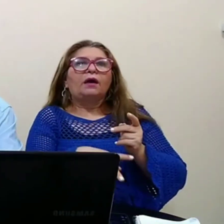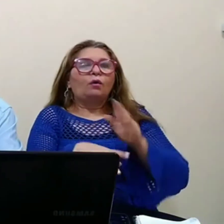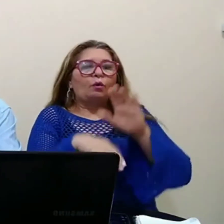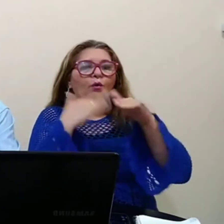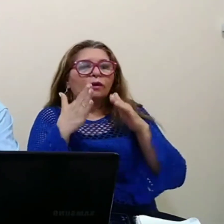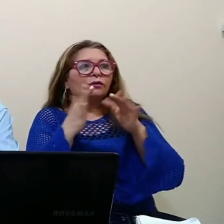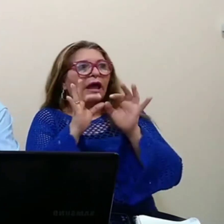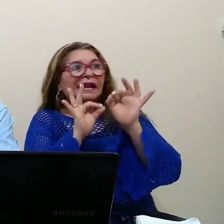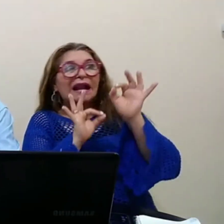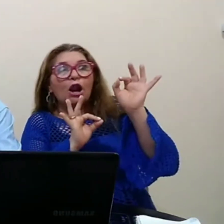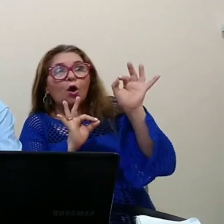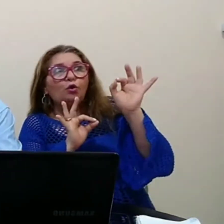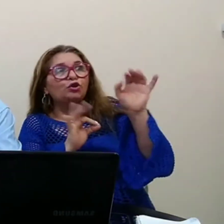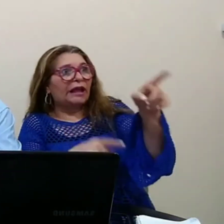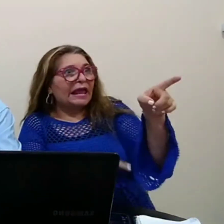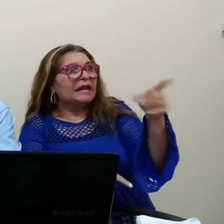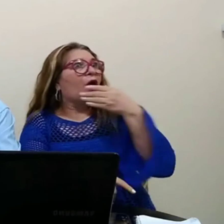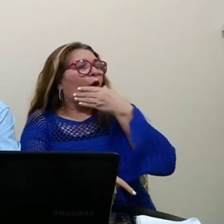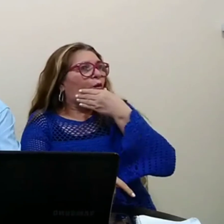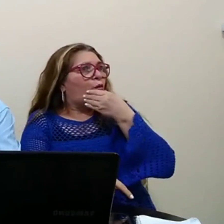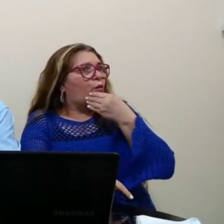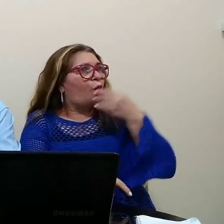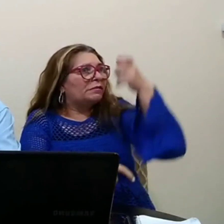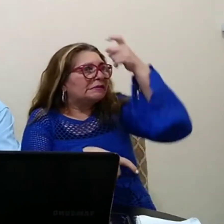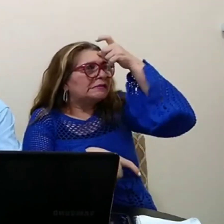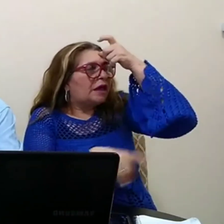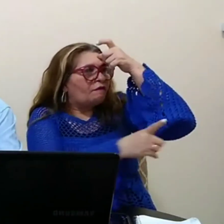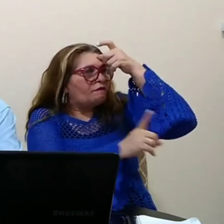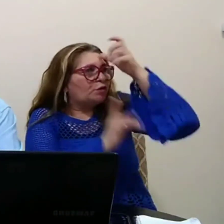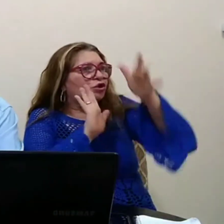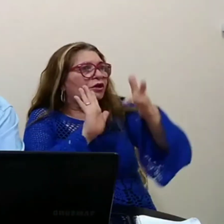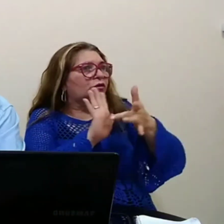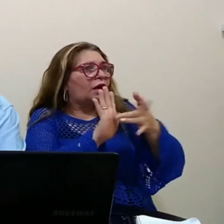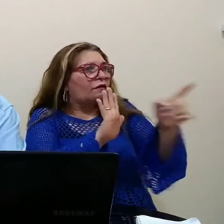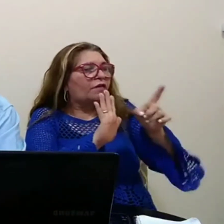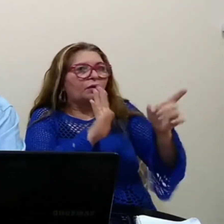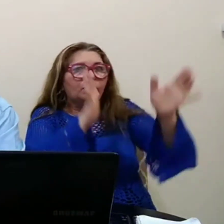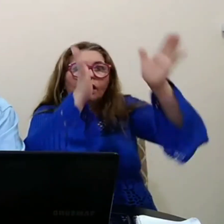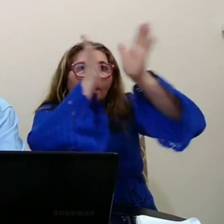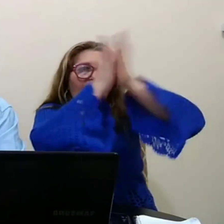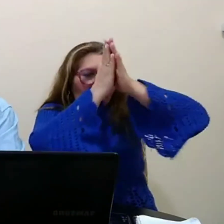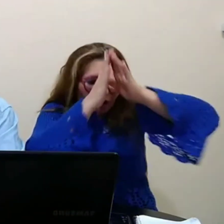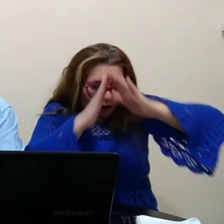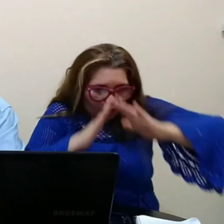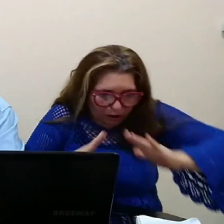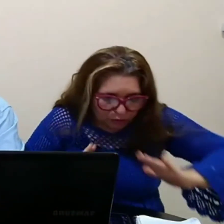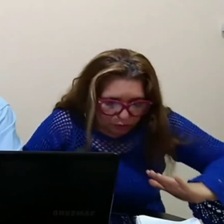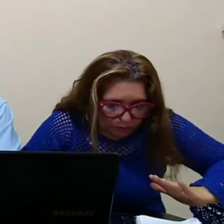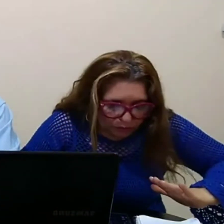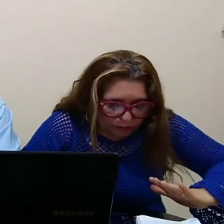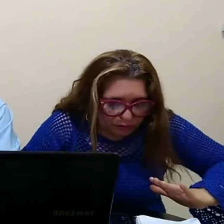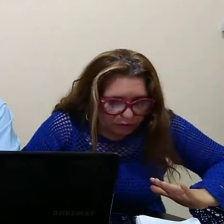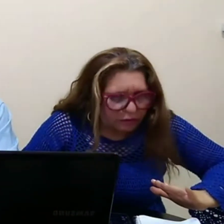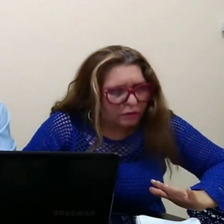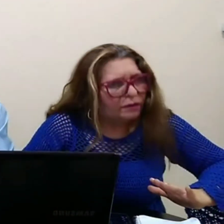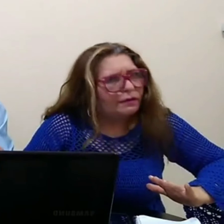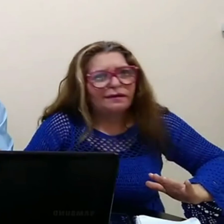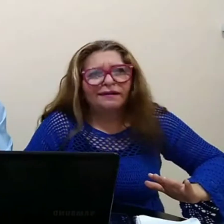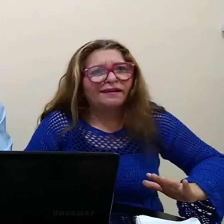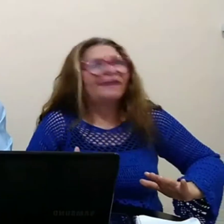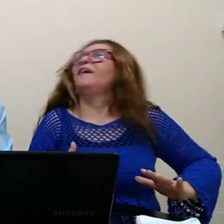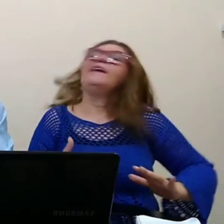quando de longe viu Jesus, correu e o adorou. Você pode imaginar